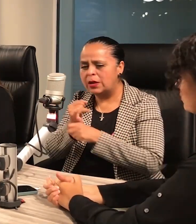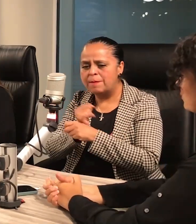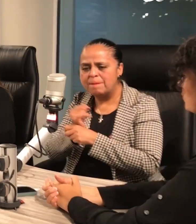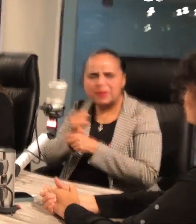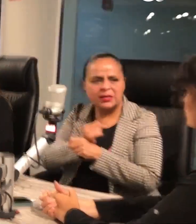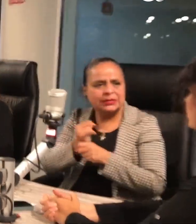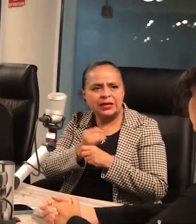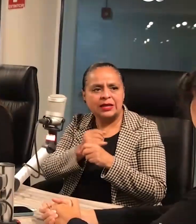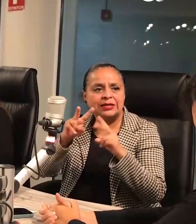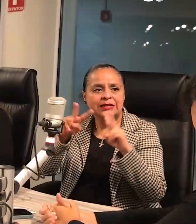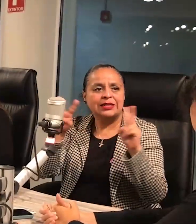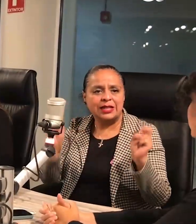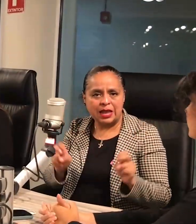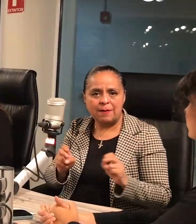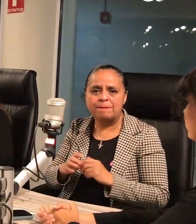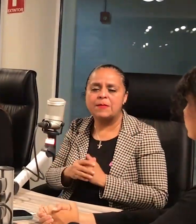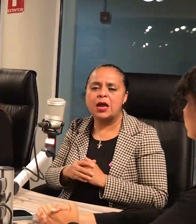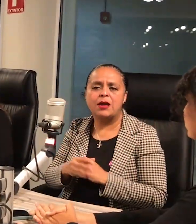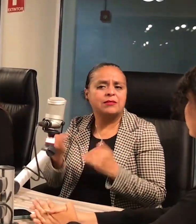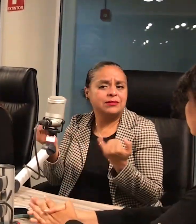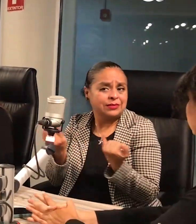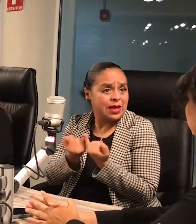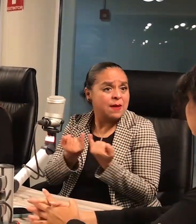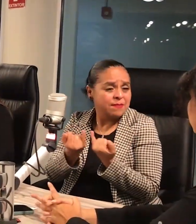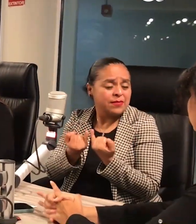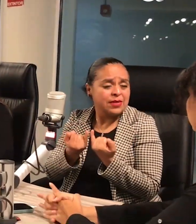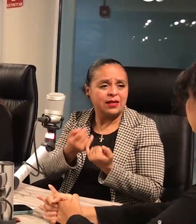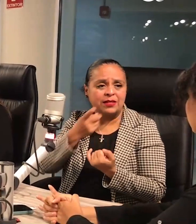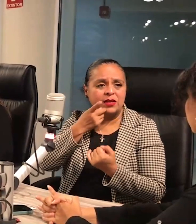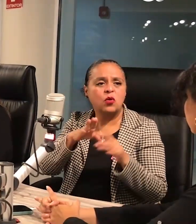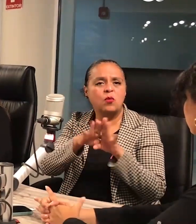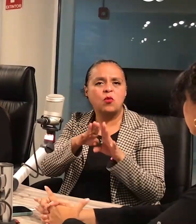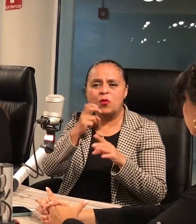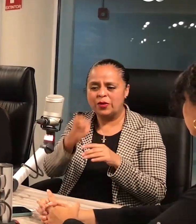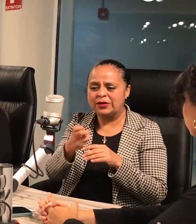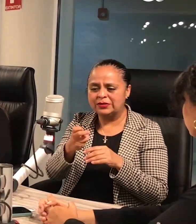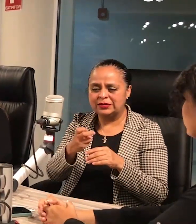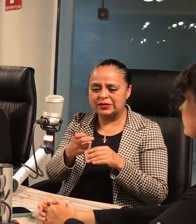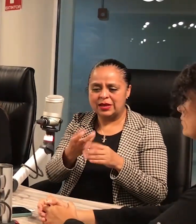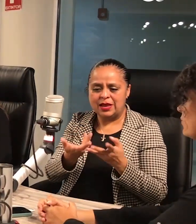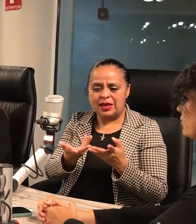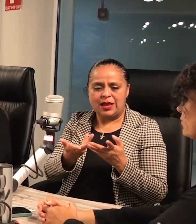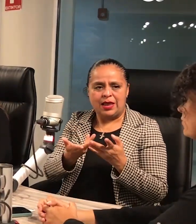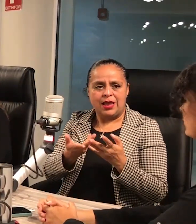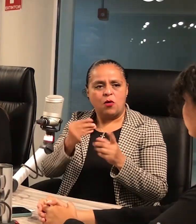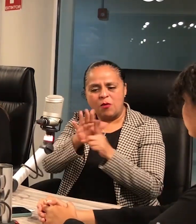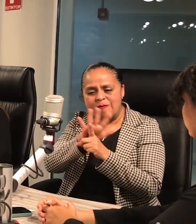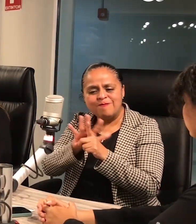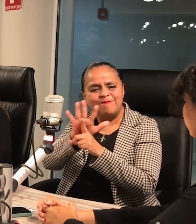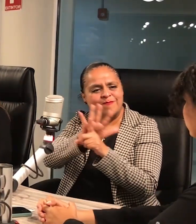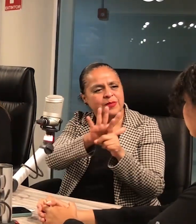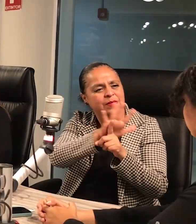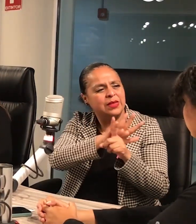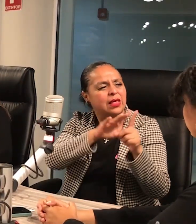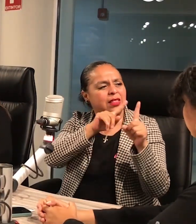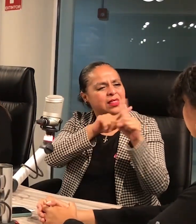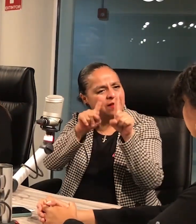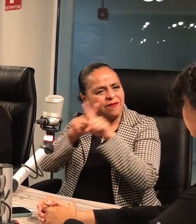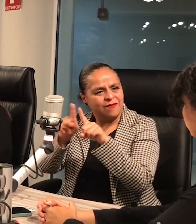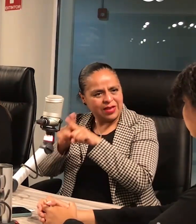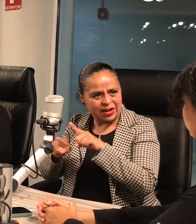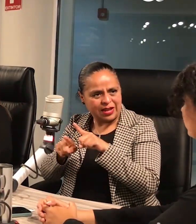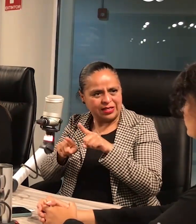acerca del tema y también, claro, pues esta parte de ir convenciendo a distintos sectores